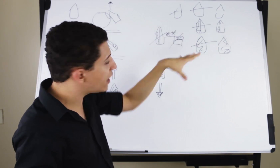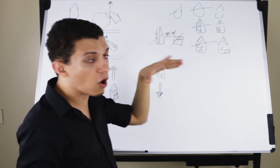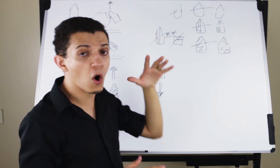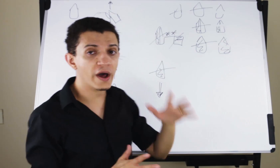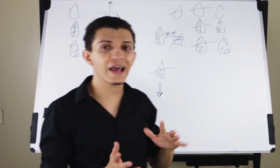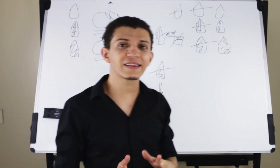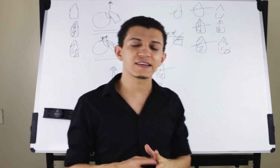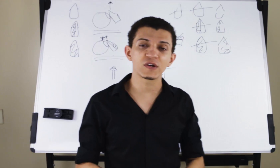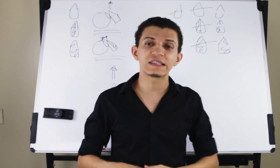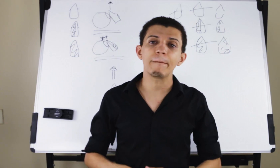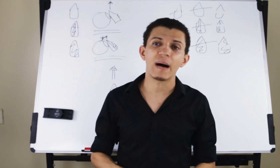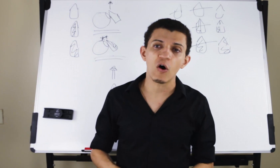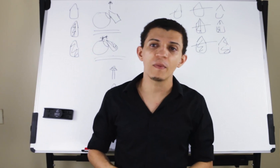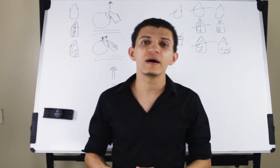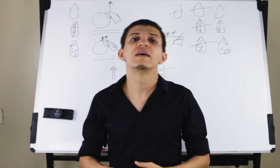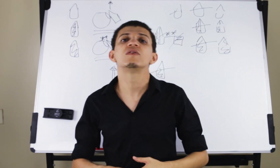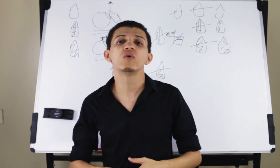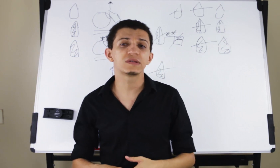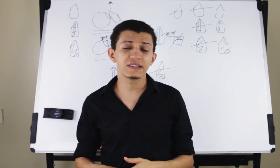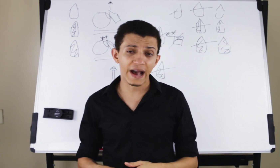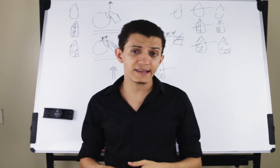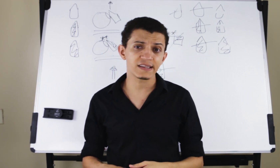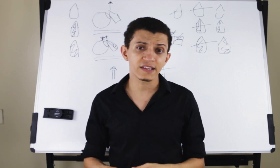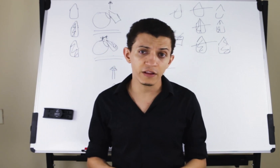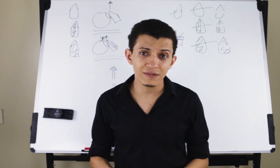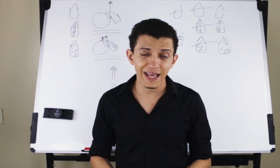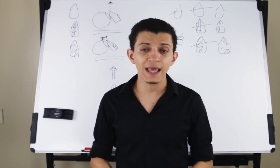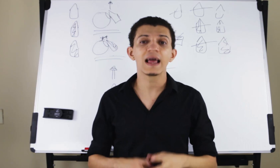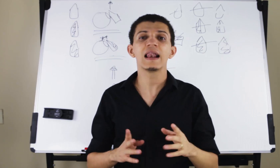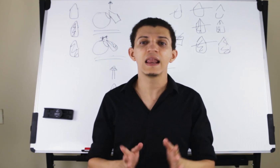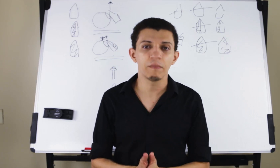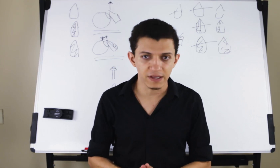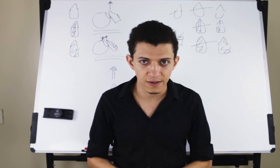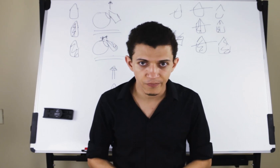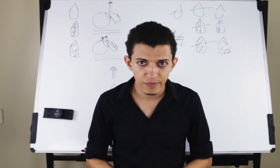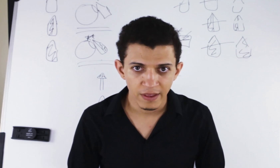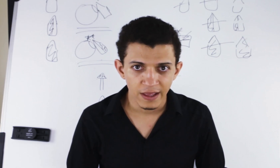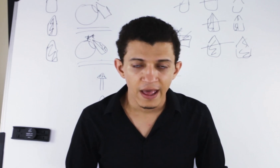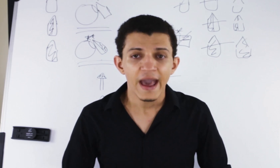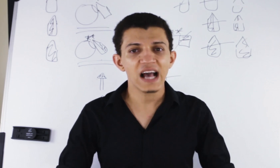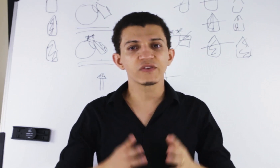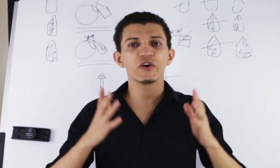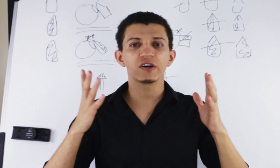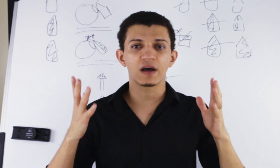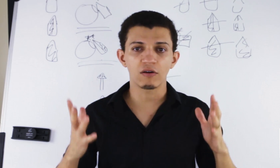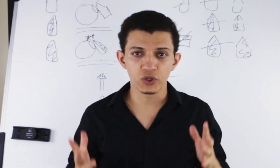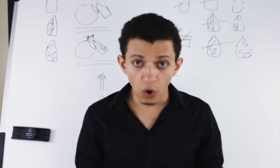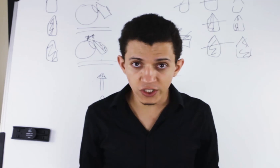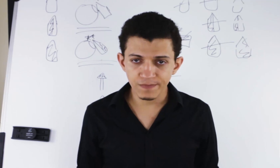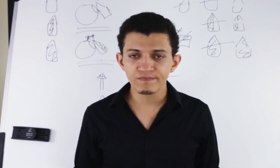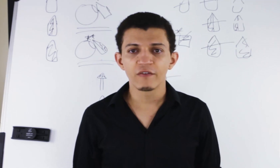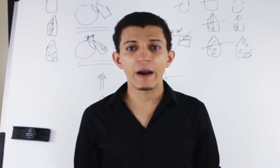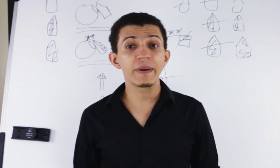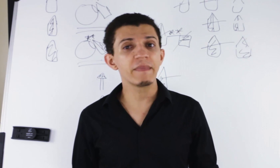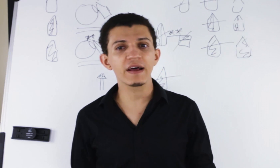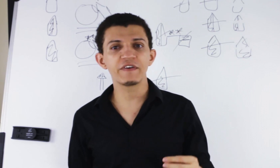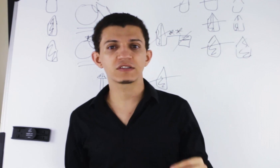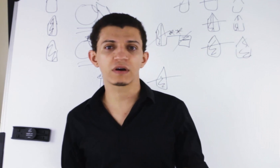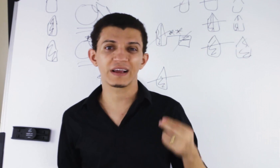aqui orientações da palma dos sinais escritos em Libras. Essa foi a nossa aula de hoje. Foi a primeira vez que eu